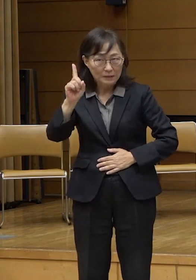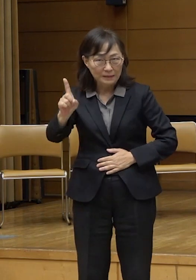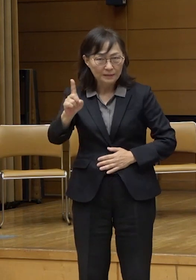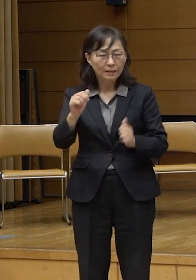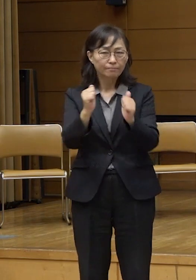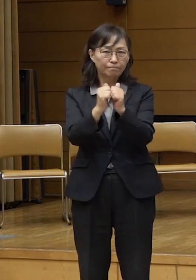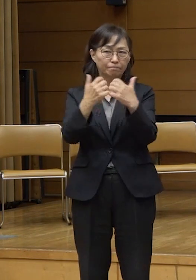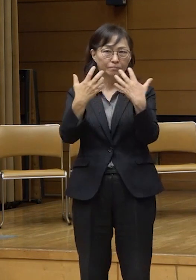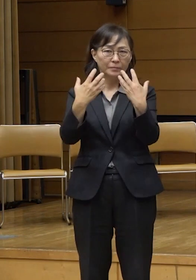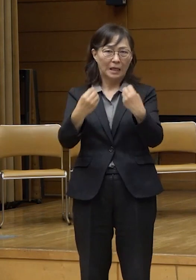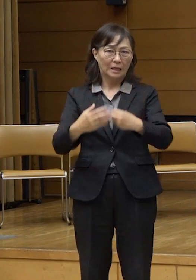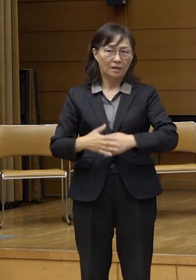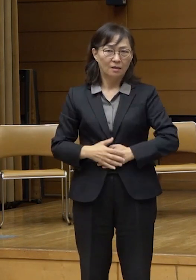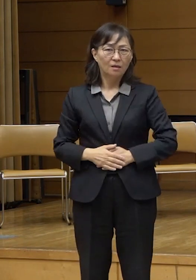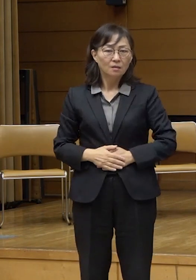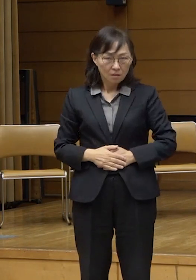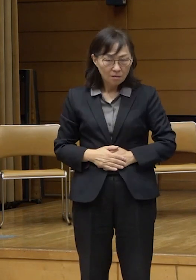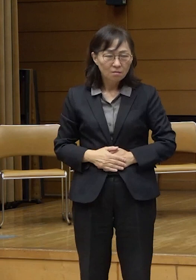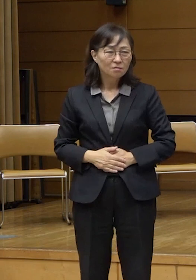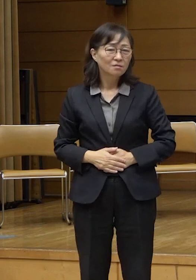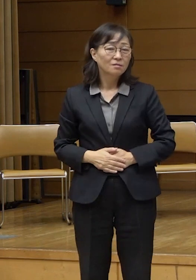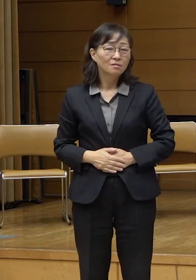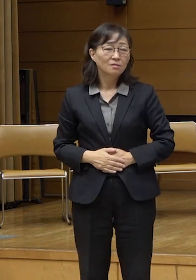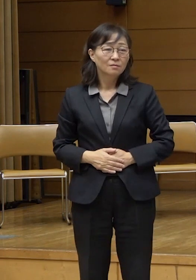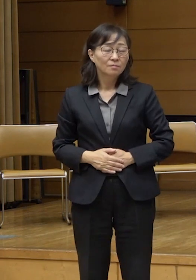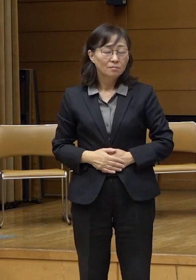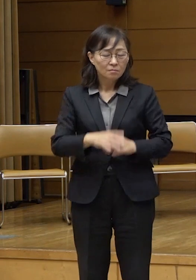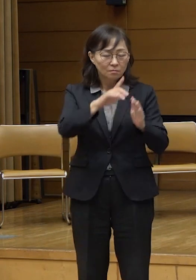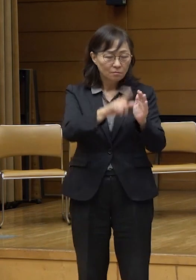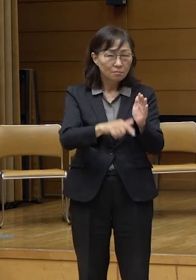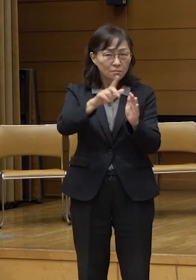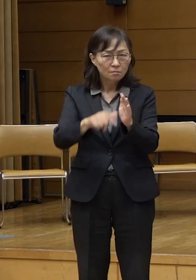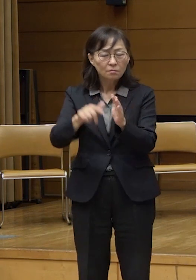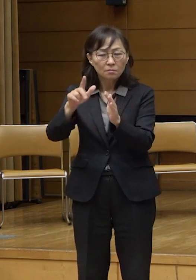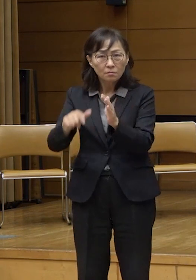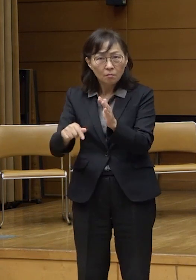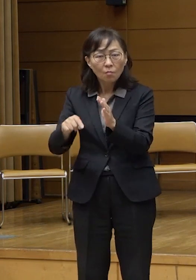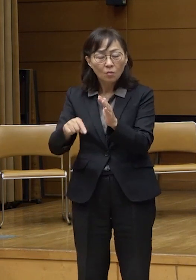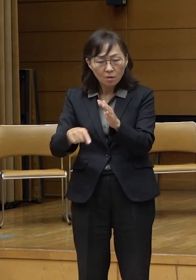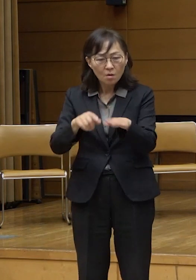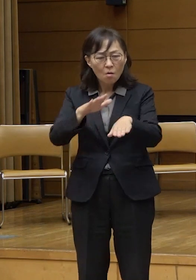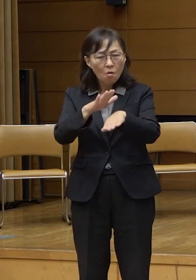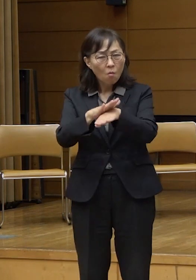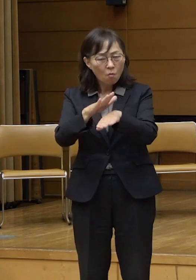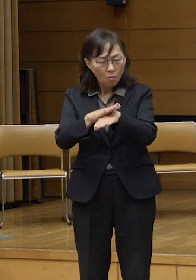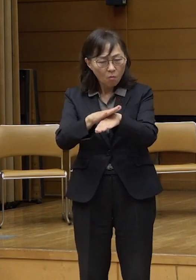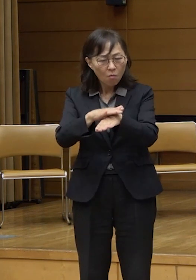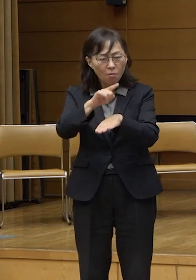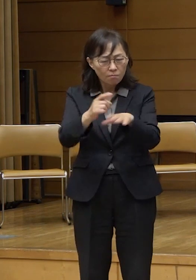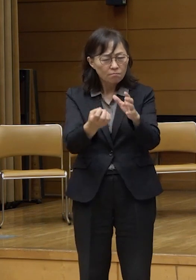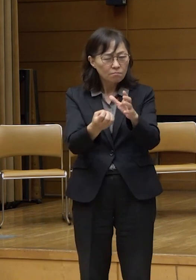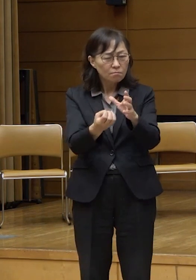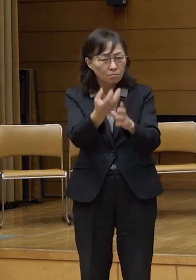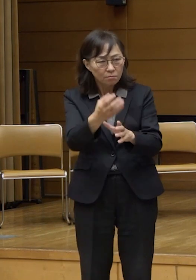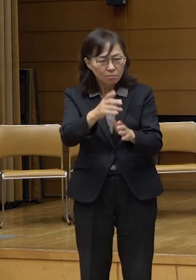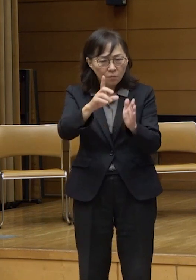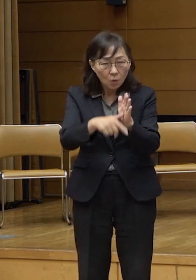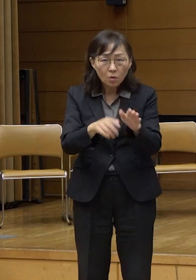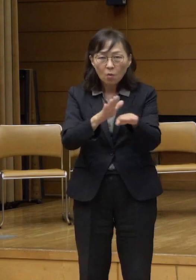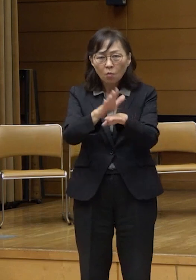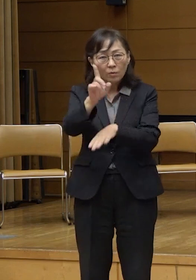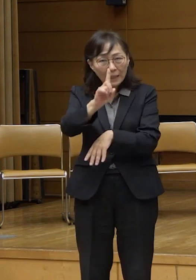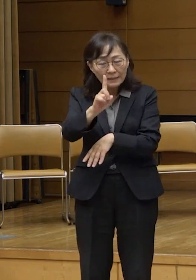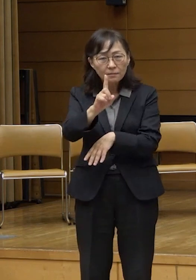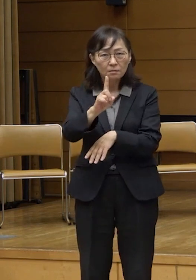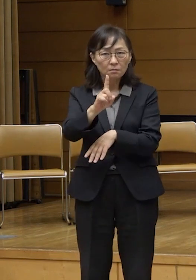週112回目を開催するんですが、その都度、こういう時にはどうするというのをやっておりますので、そういう中で